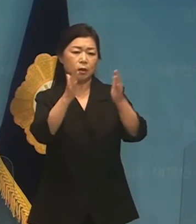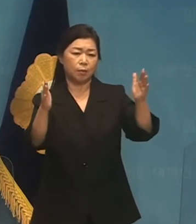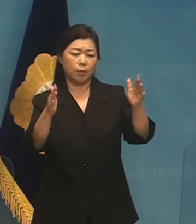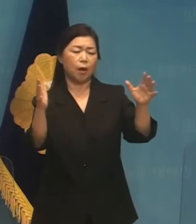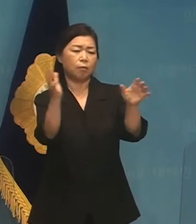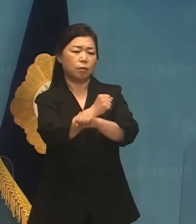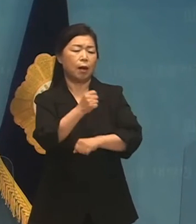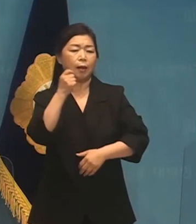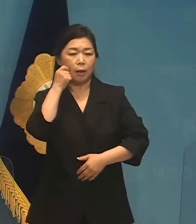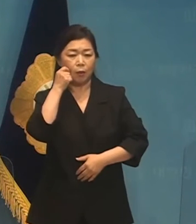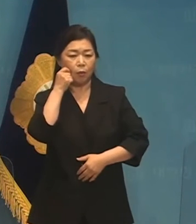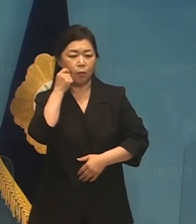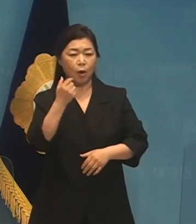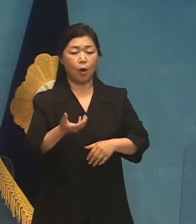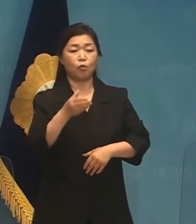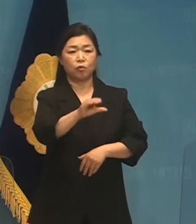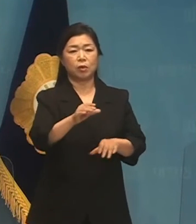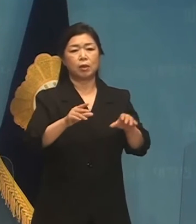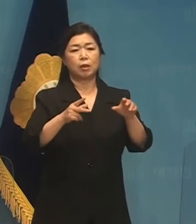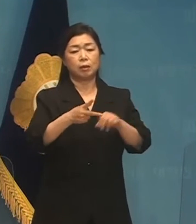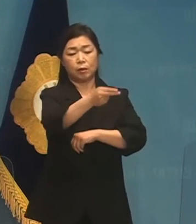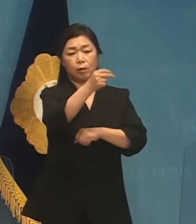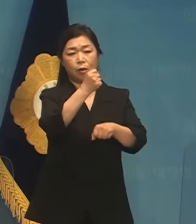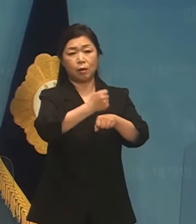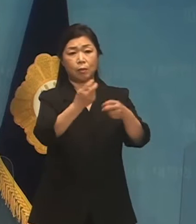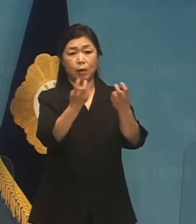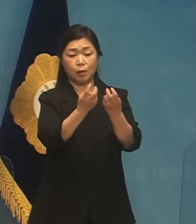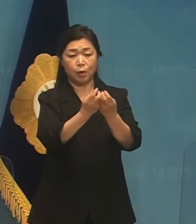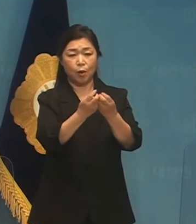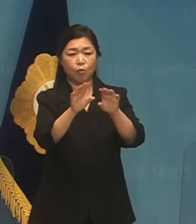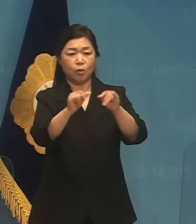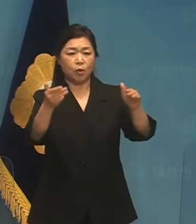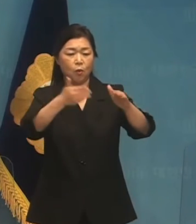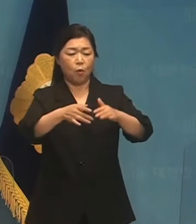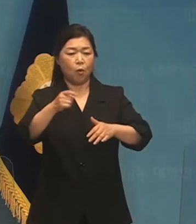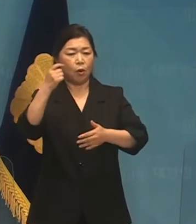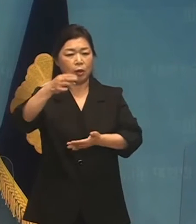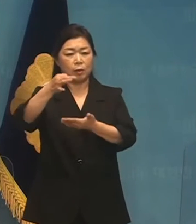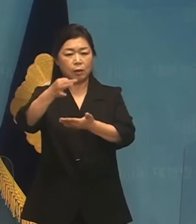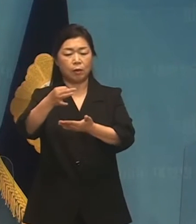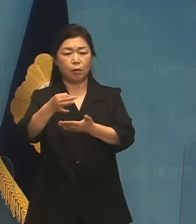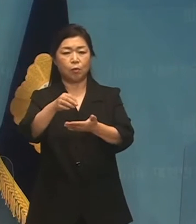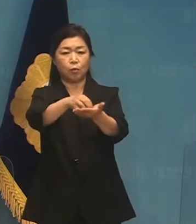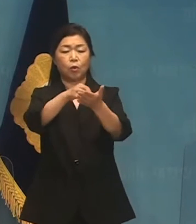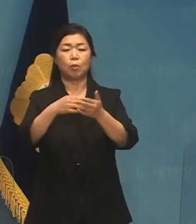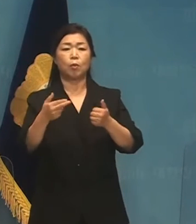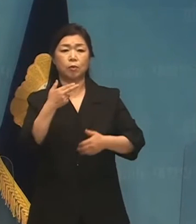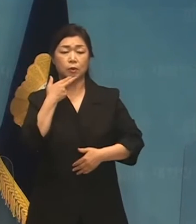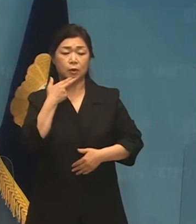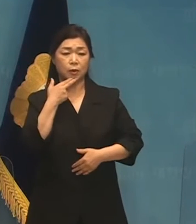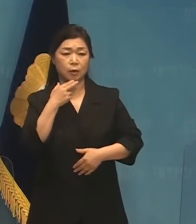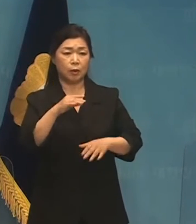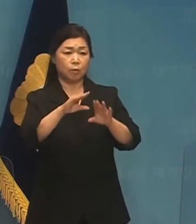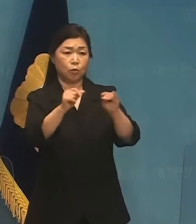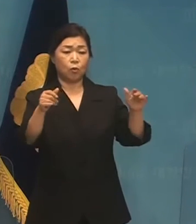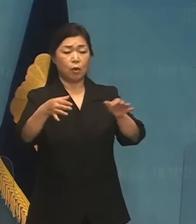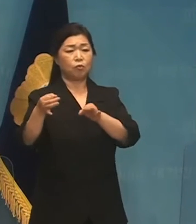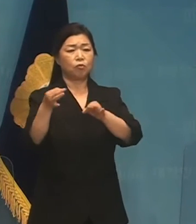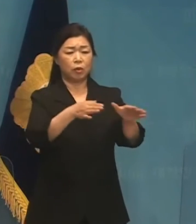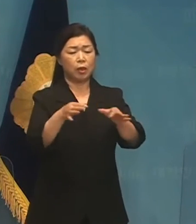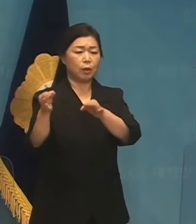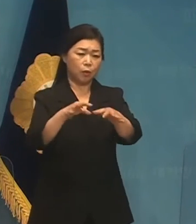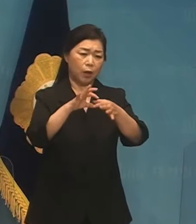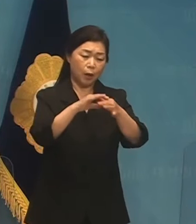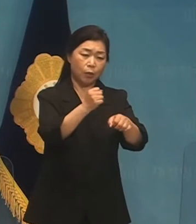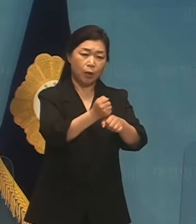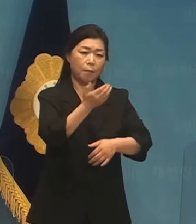되고 투기분절 대책과 부동산 공개념 도입 없이 대규모 부동산 투기로 이어질